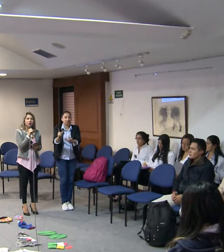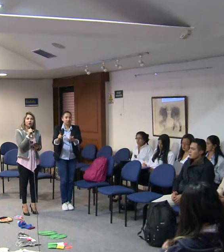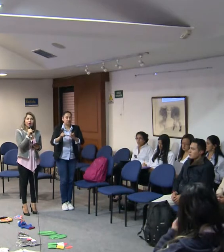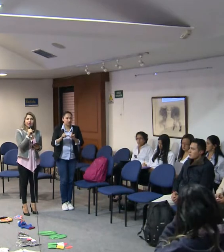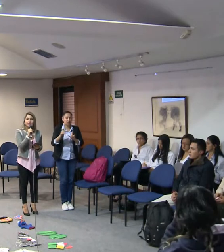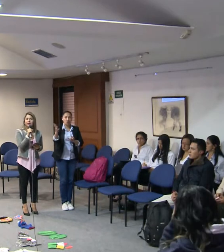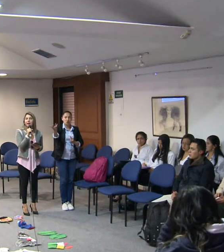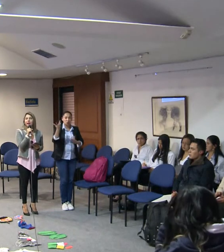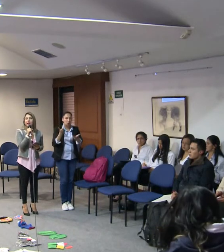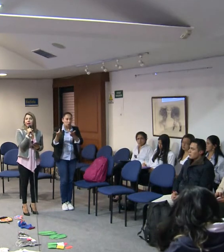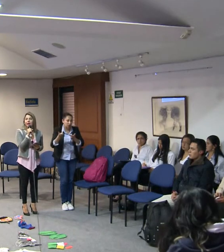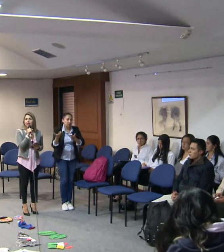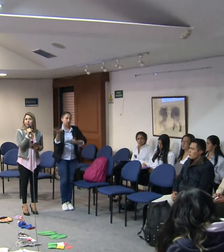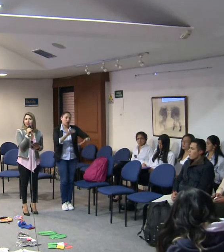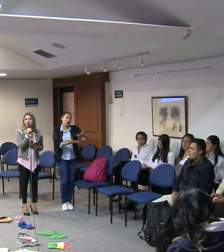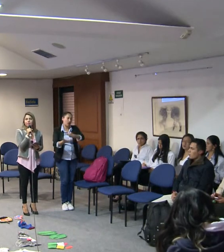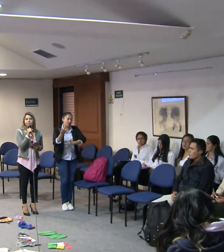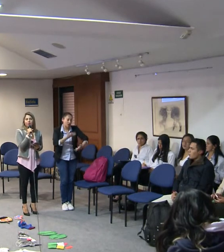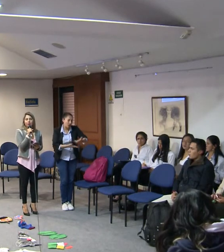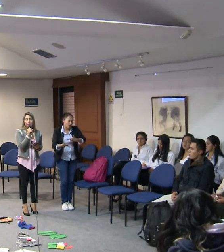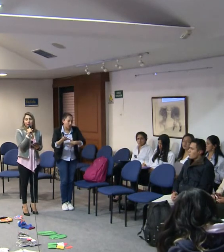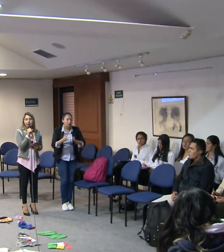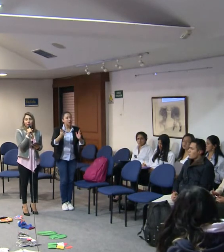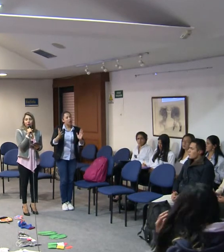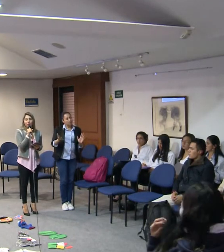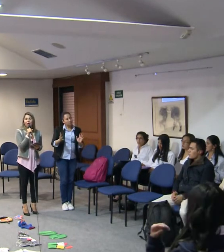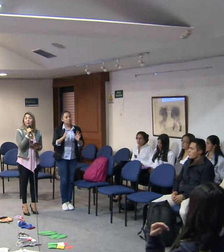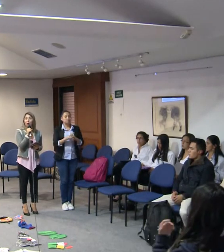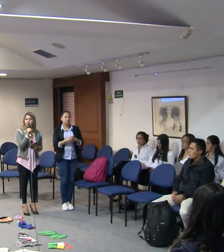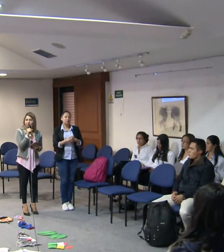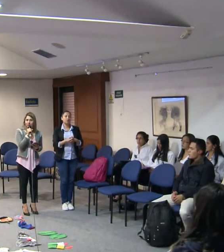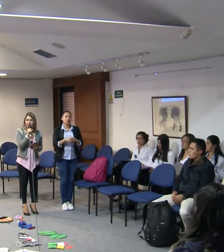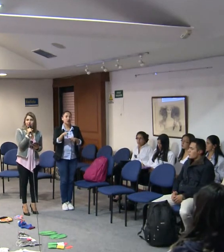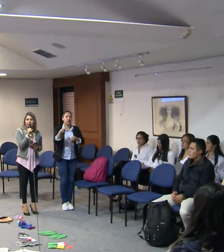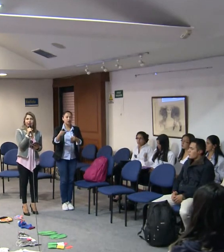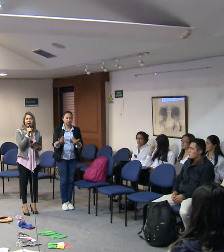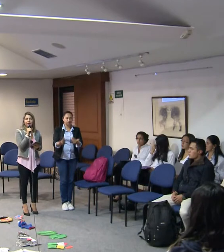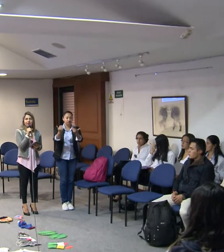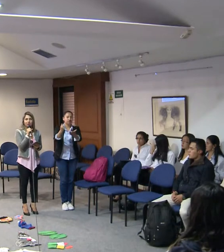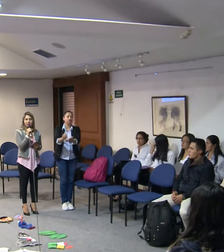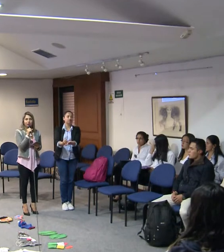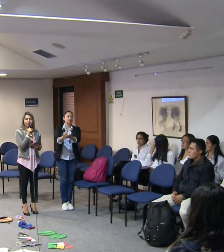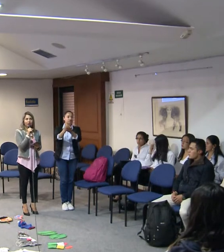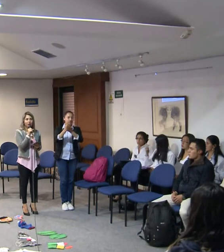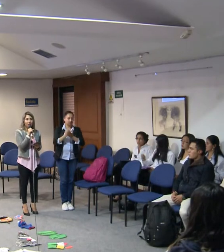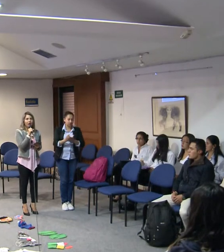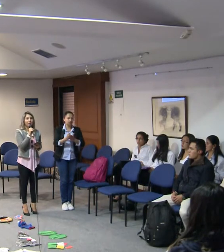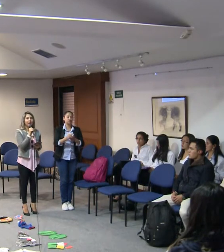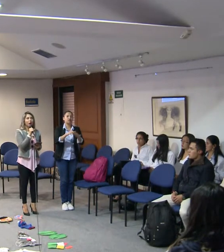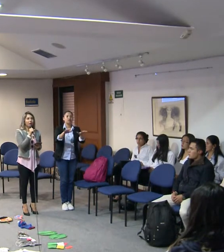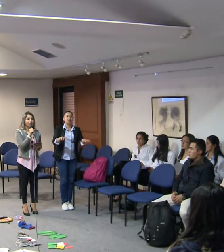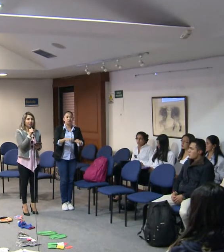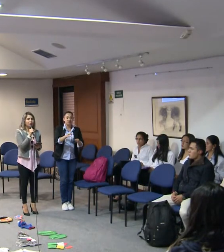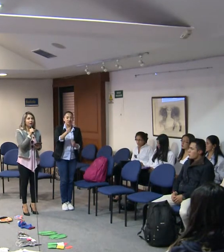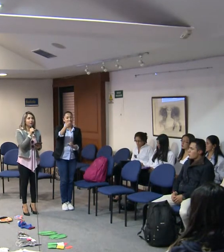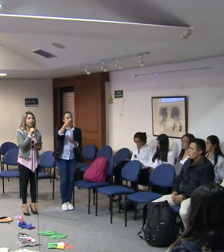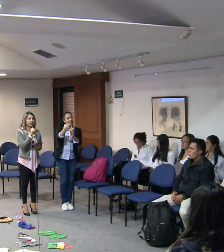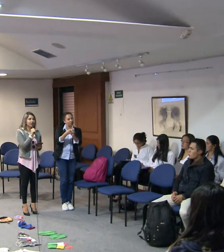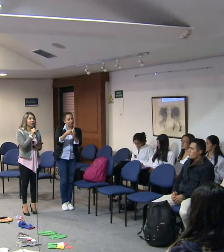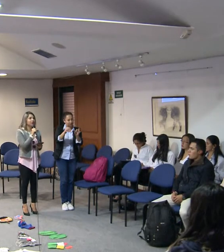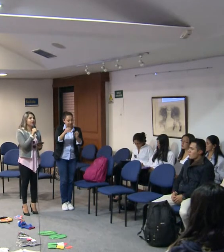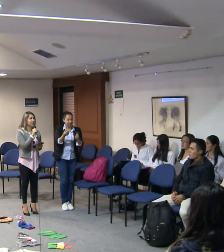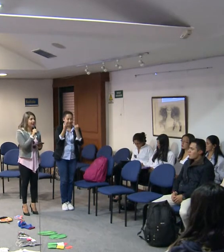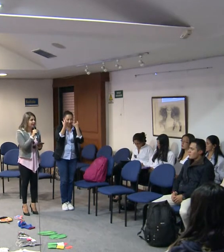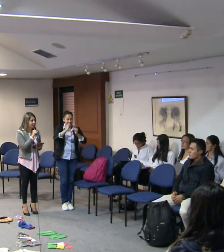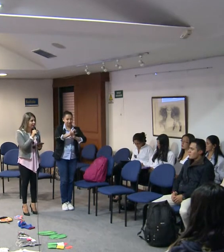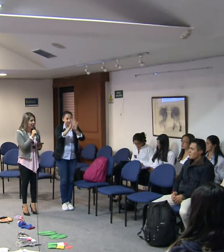comentan y nos socializan y realmente nos aportan en el ejercicio y en el rol para que comprendamos la importancia